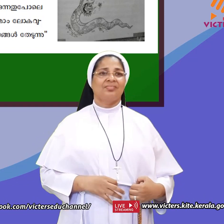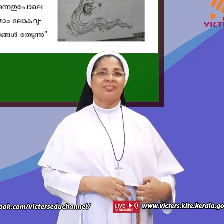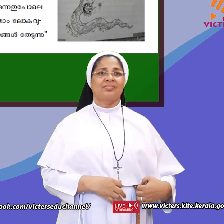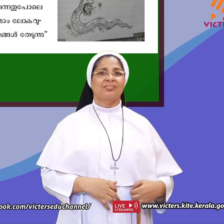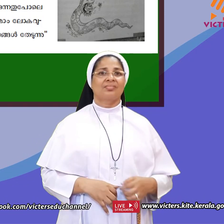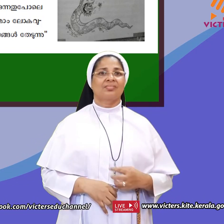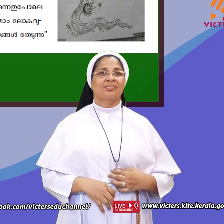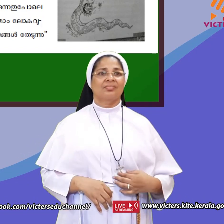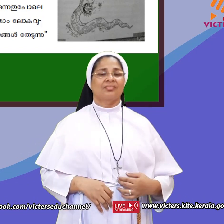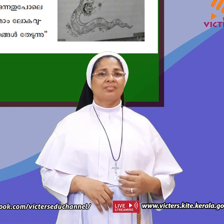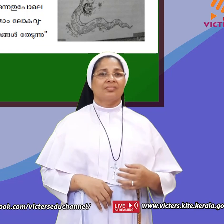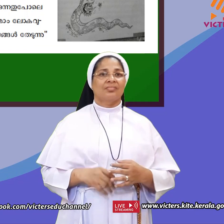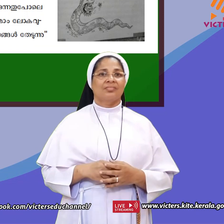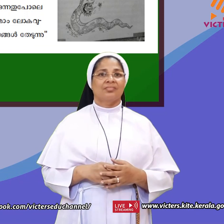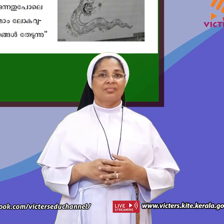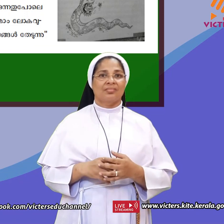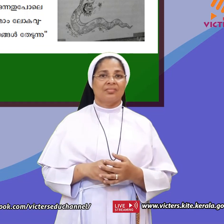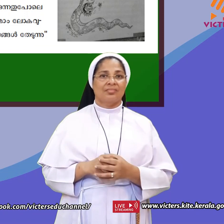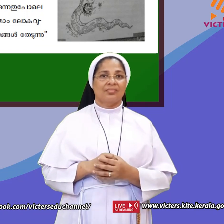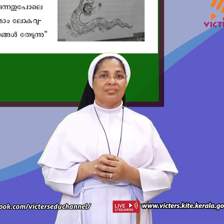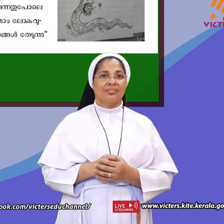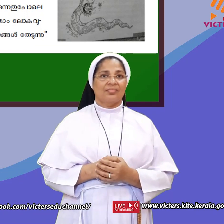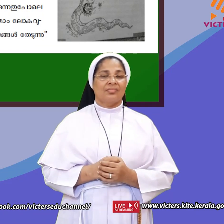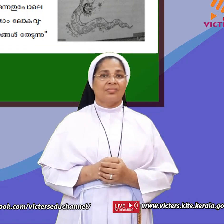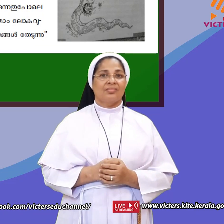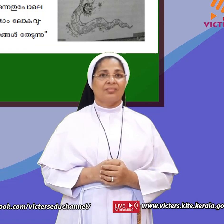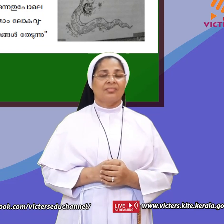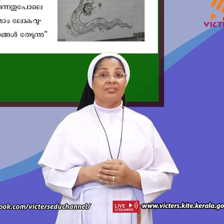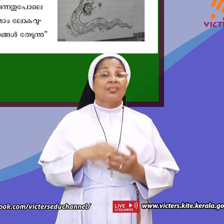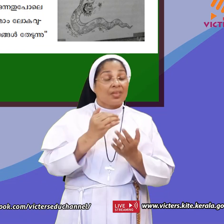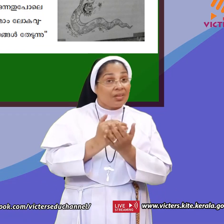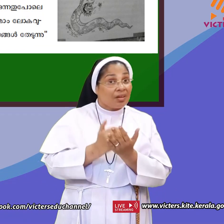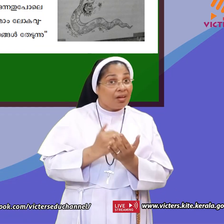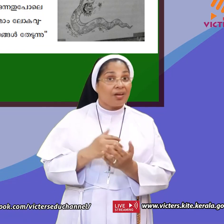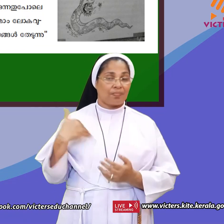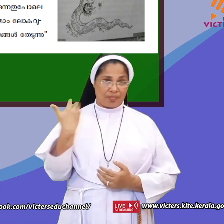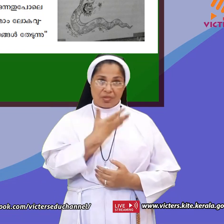കാരണം എത്ര മോടി പിടിപ്പിച്ച് നമുക്ക് ഒന്നാം കൊണ്ടു നടന്നാലും ആ ദേഹം നശിക്കുന്നതാണ്.